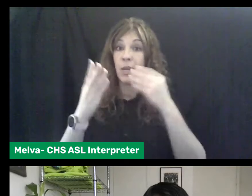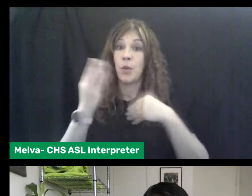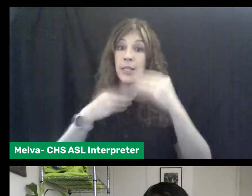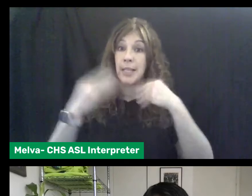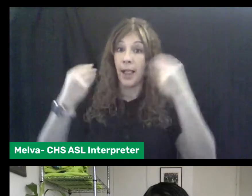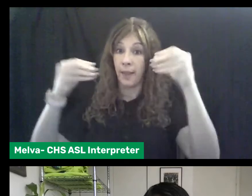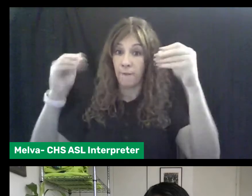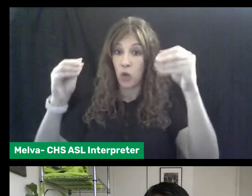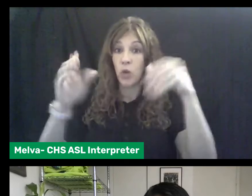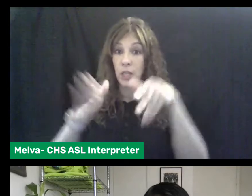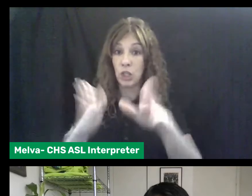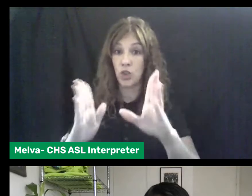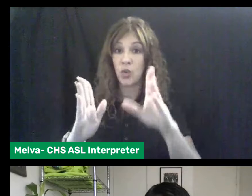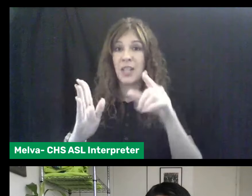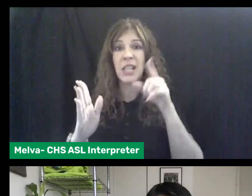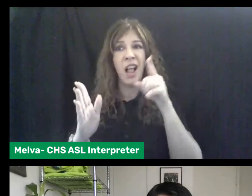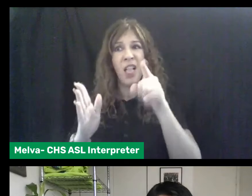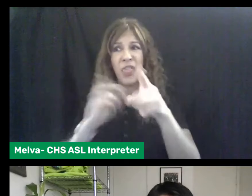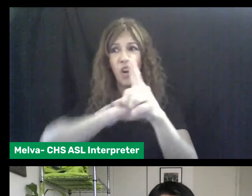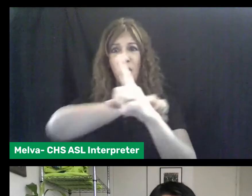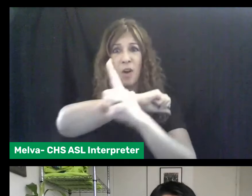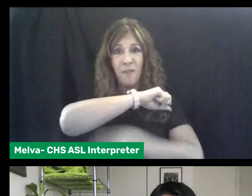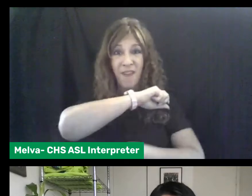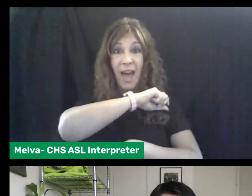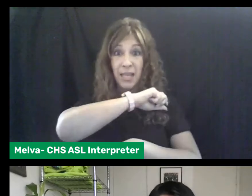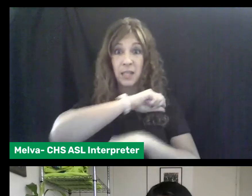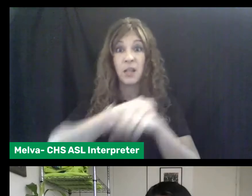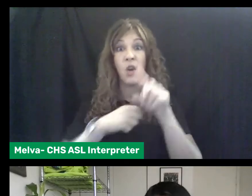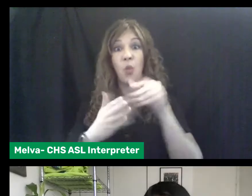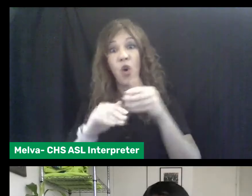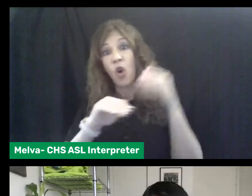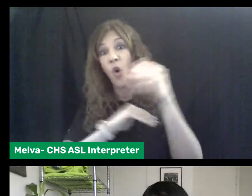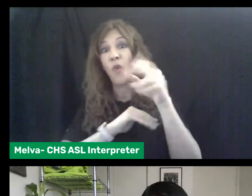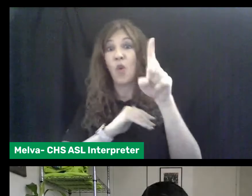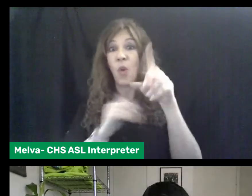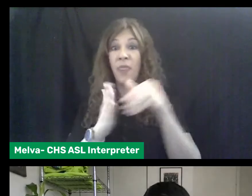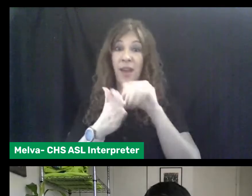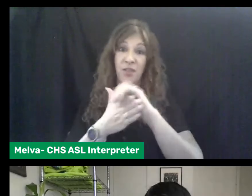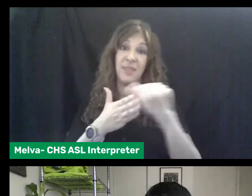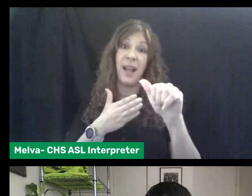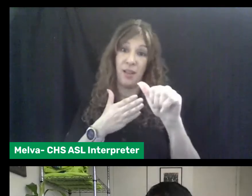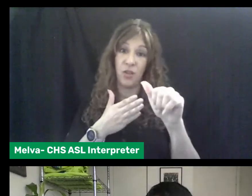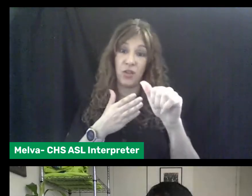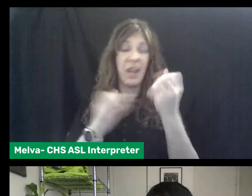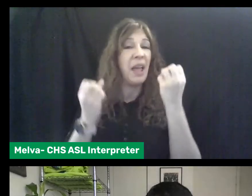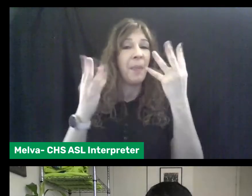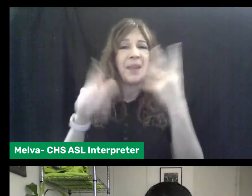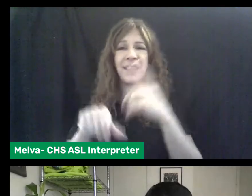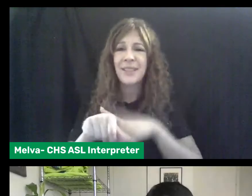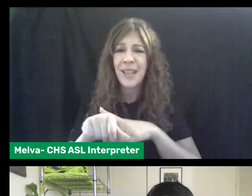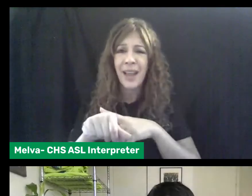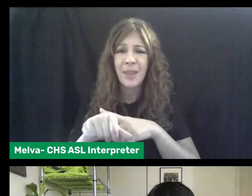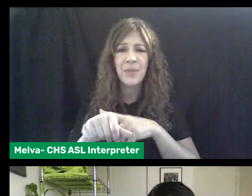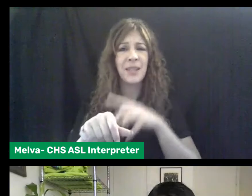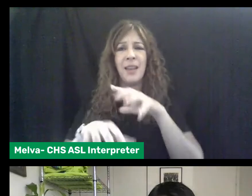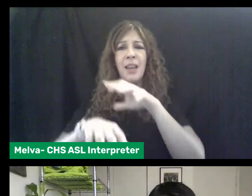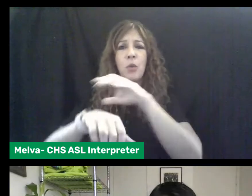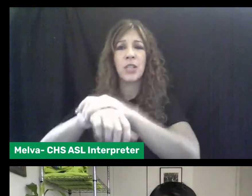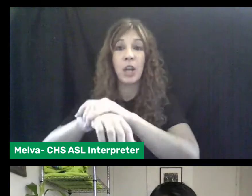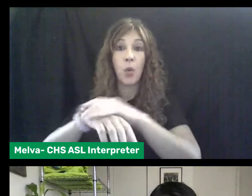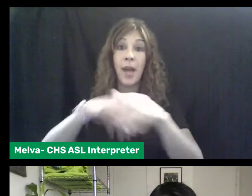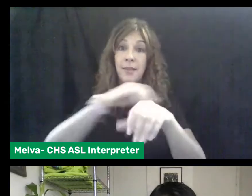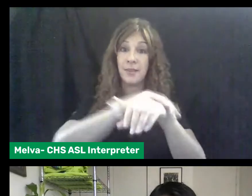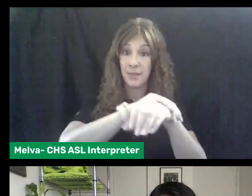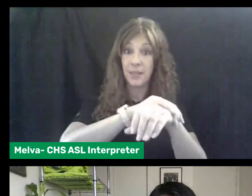los vendedores, ¿verdad? Y muchas veces era el arresto del